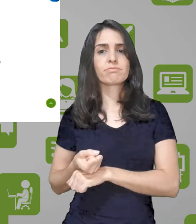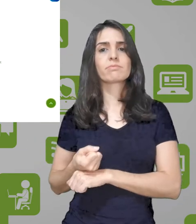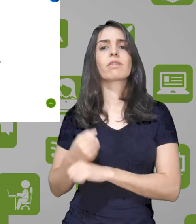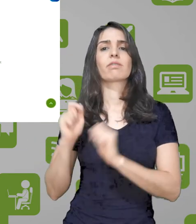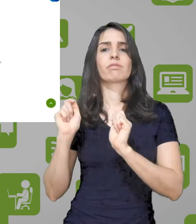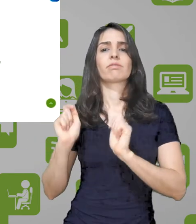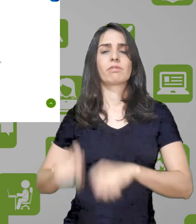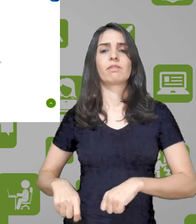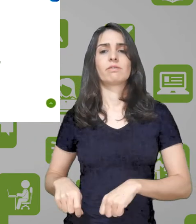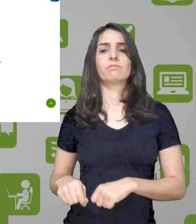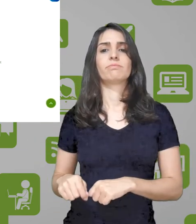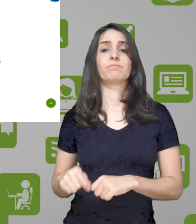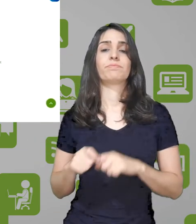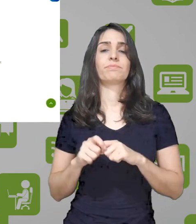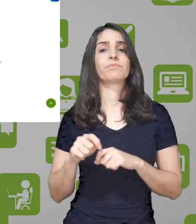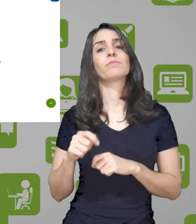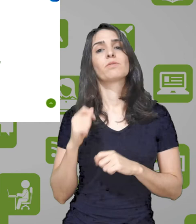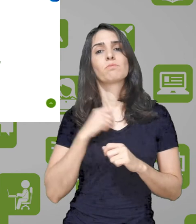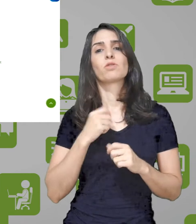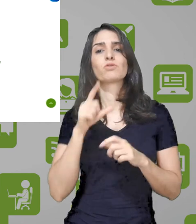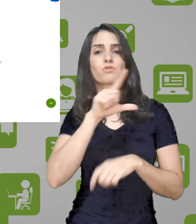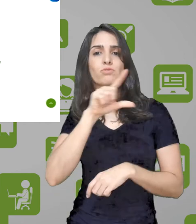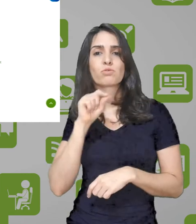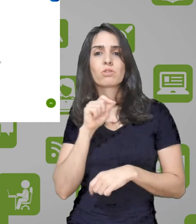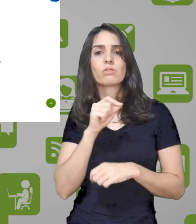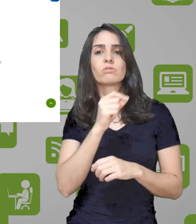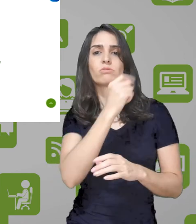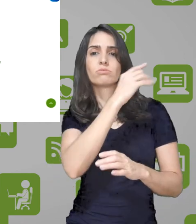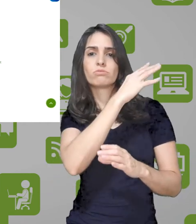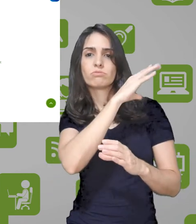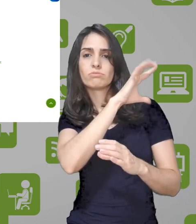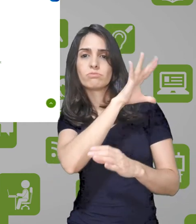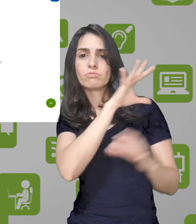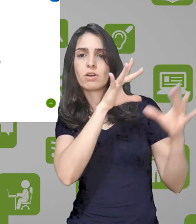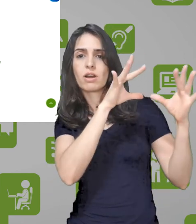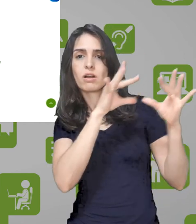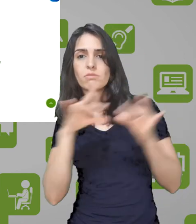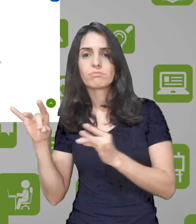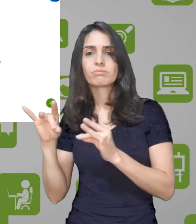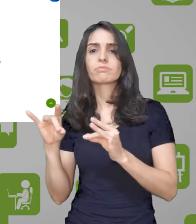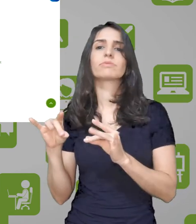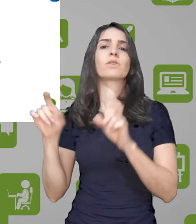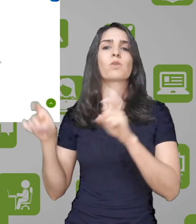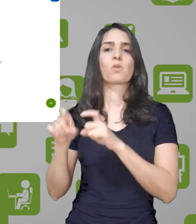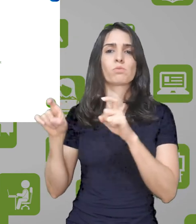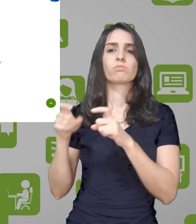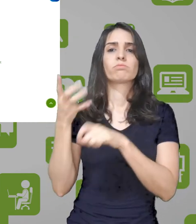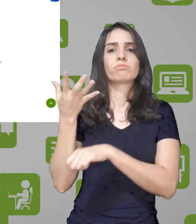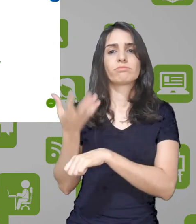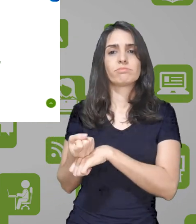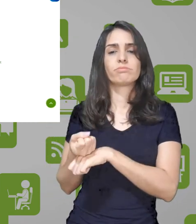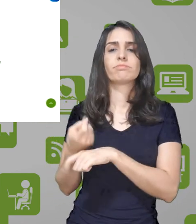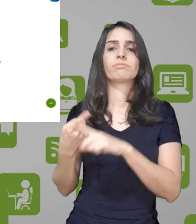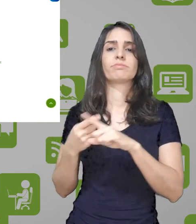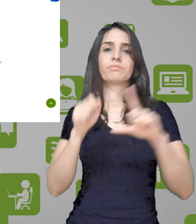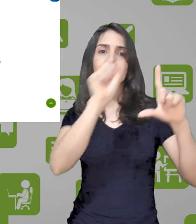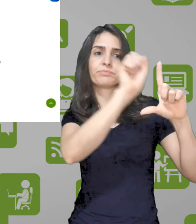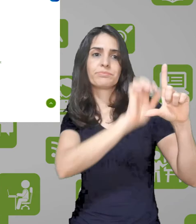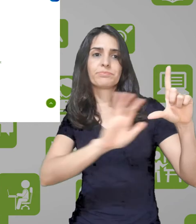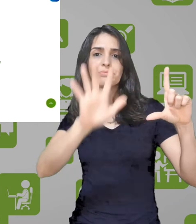aluno você vem aqui no bloco administração e pode exportar a planilha em formato aberto